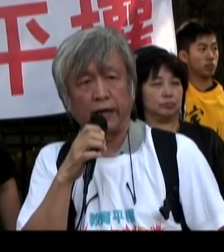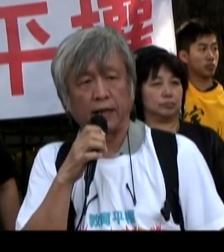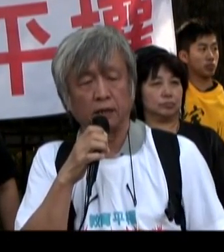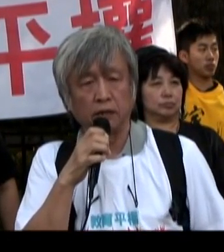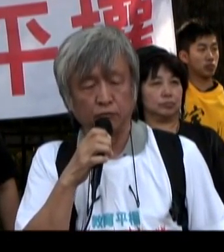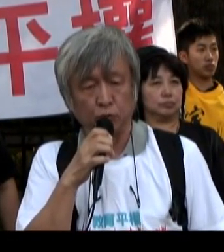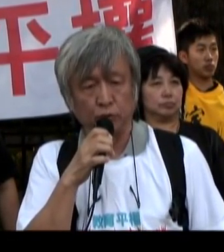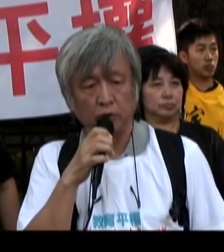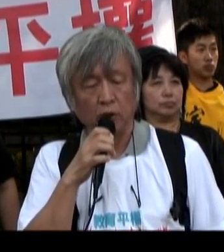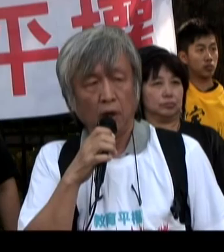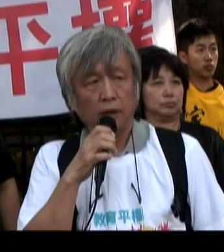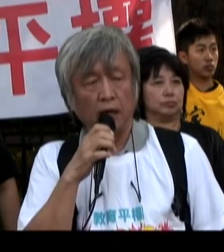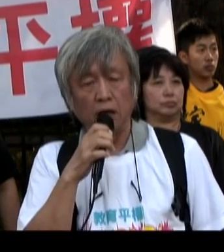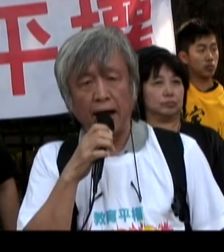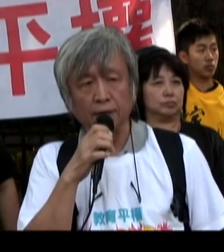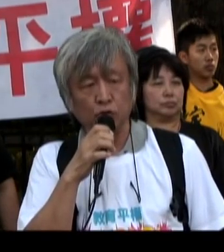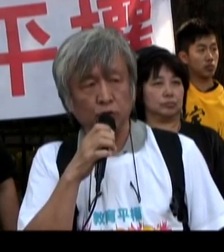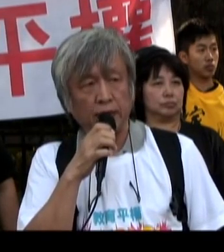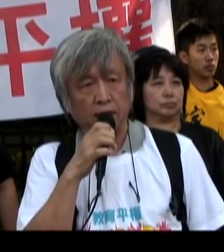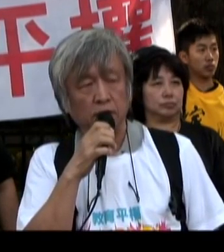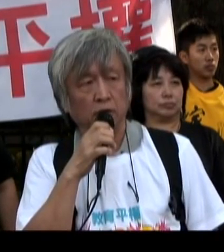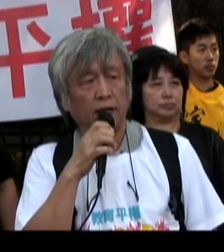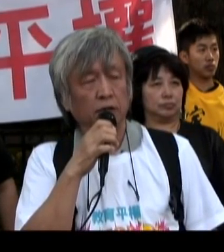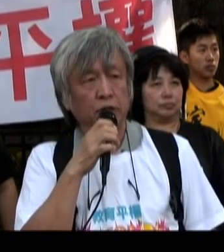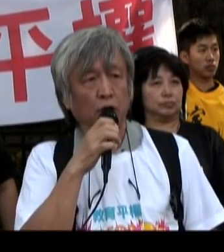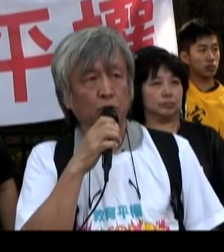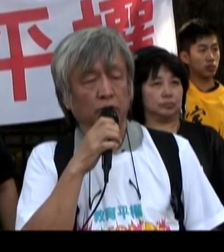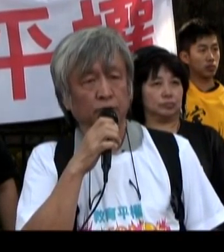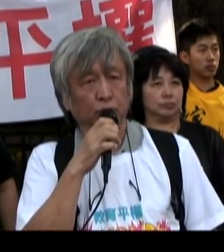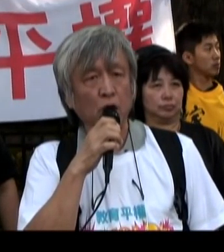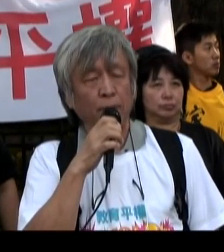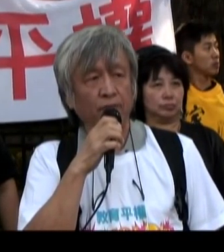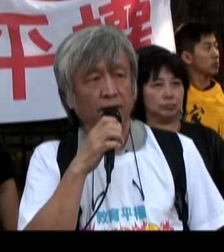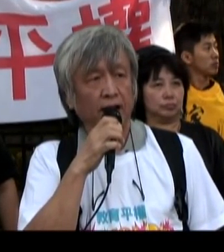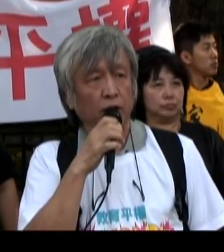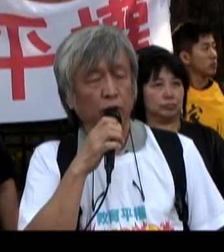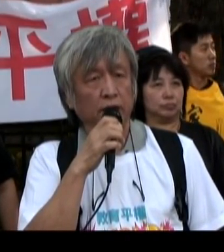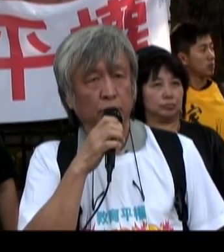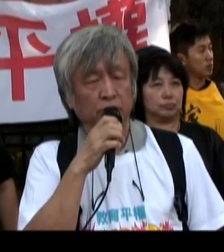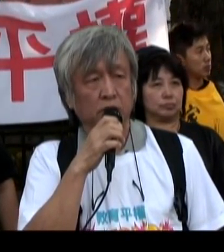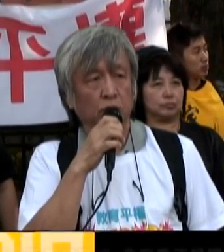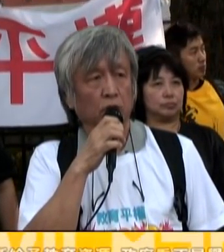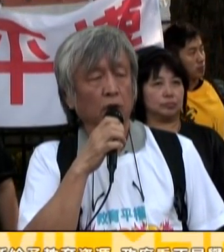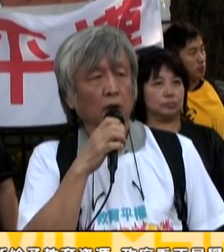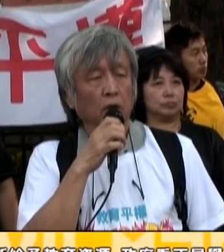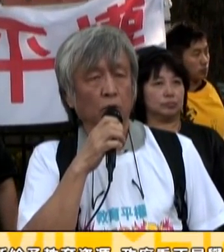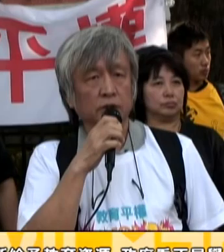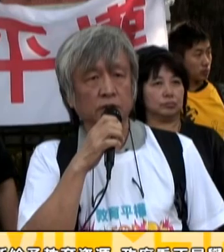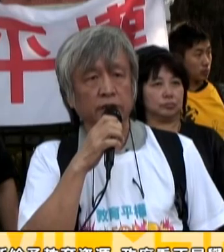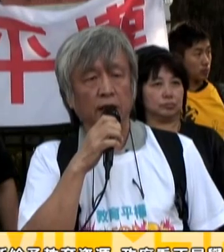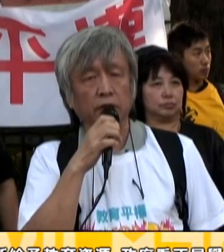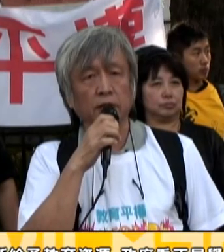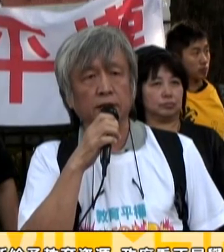辅具，然后寒暑假的时候他的教学的没有办法带回家去使用。试想一个身心障碍